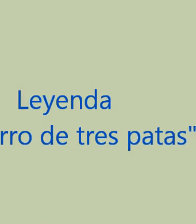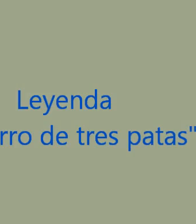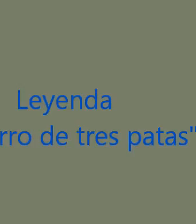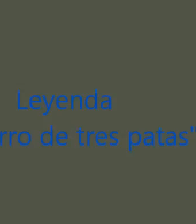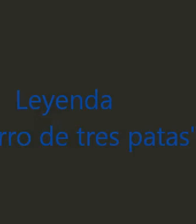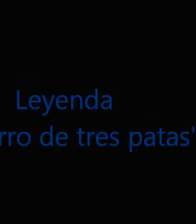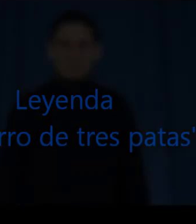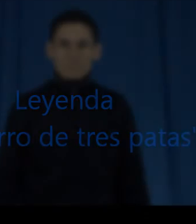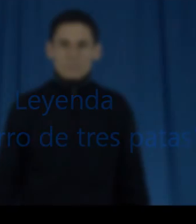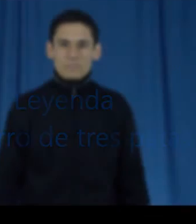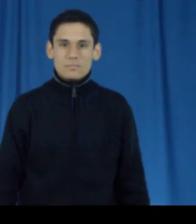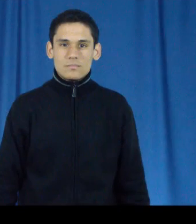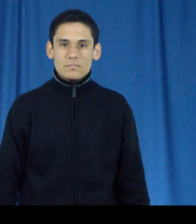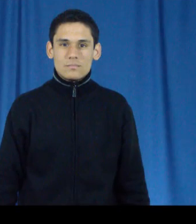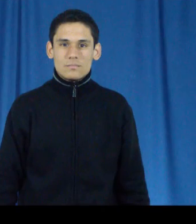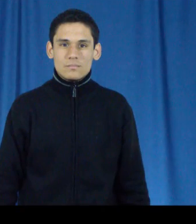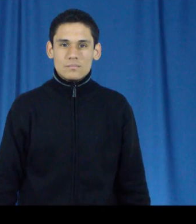Leyenda El zorro de tres patas.